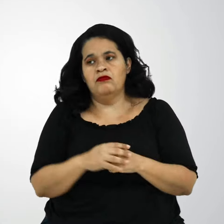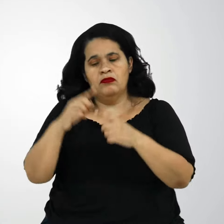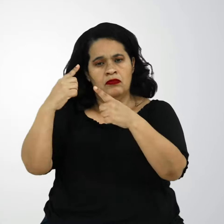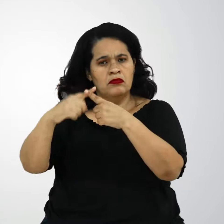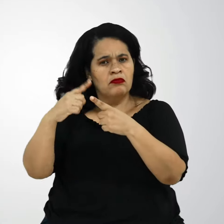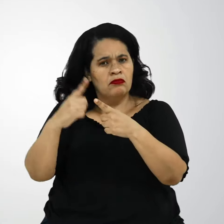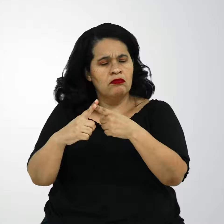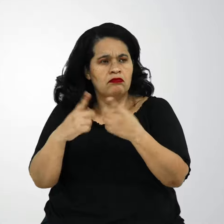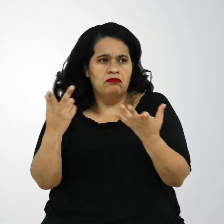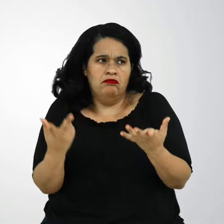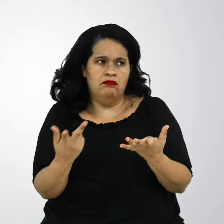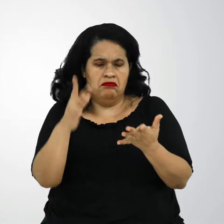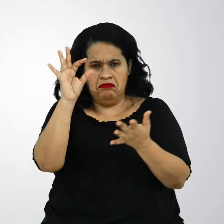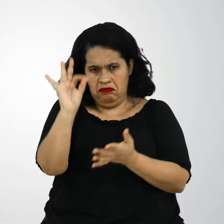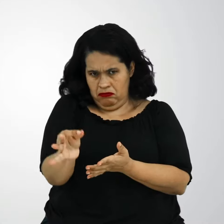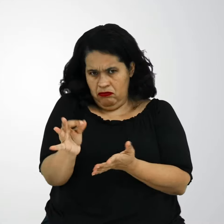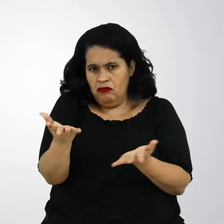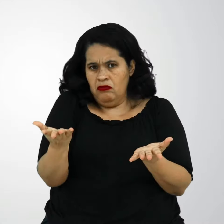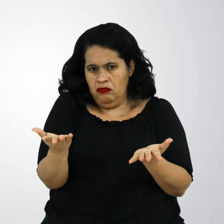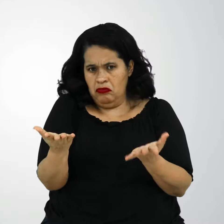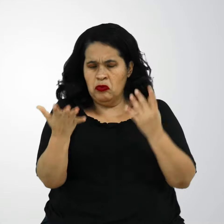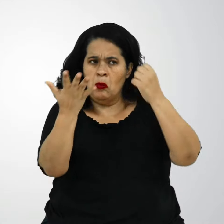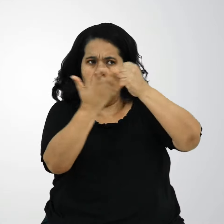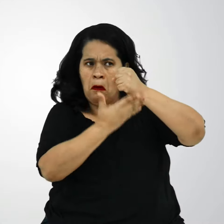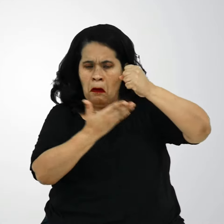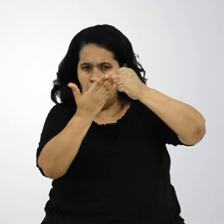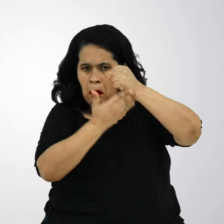ser sustentada? Tem base?